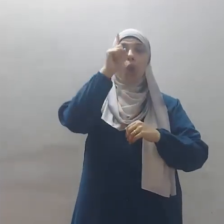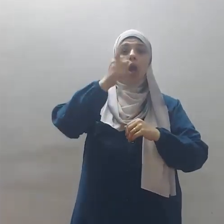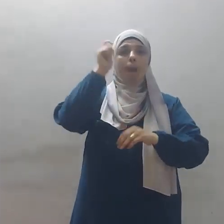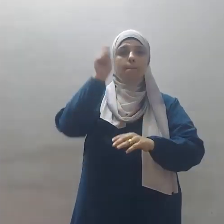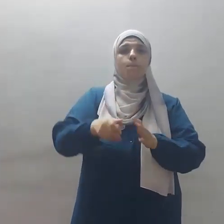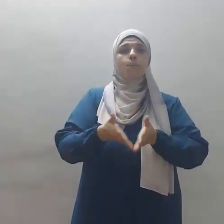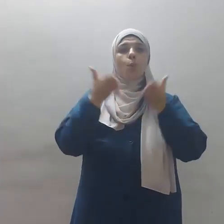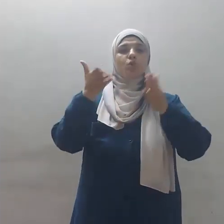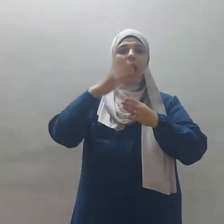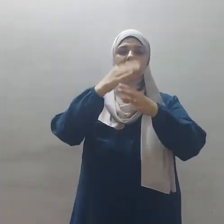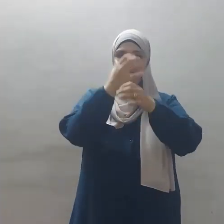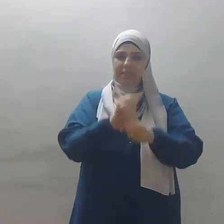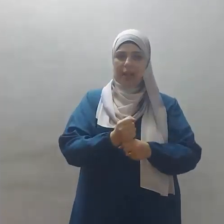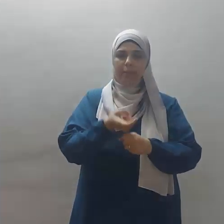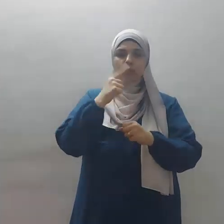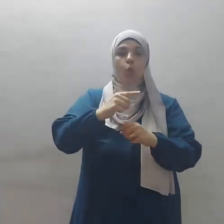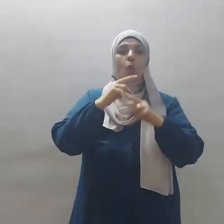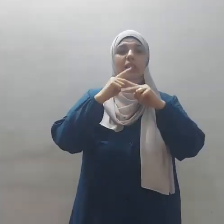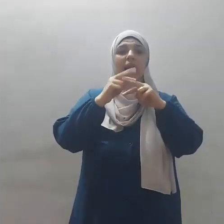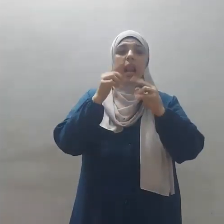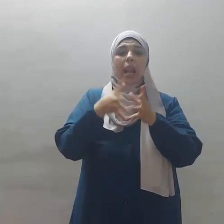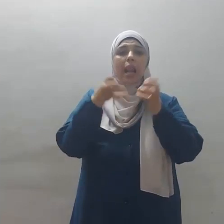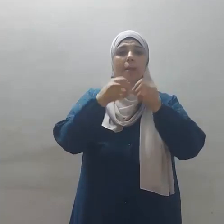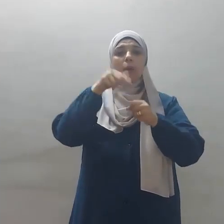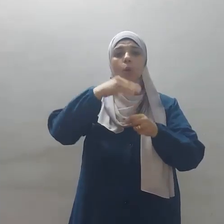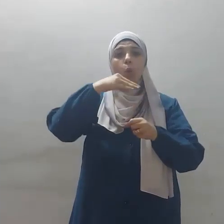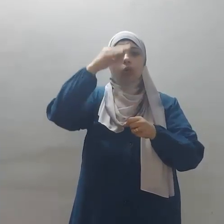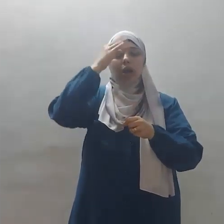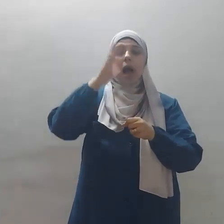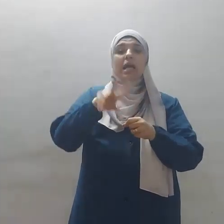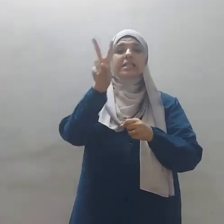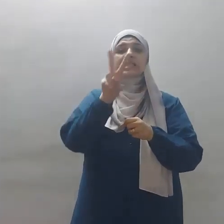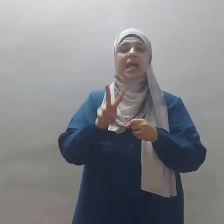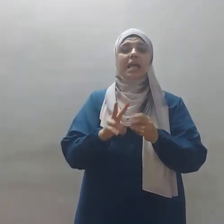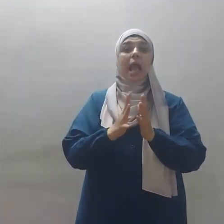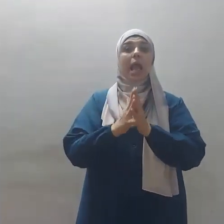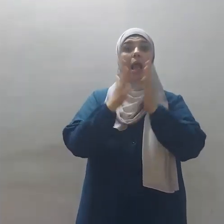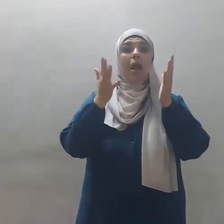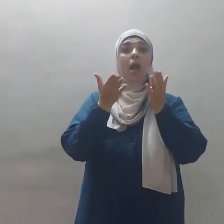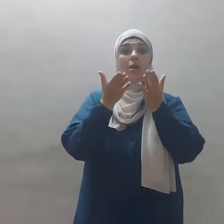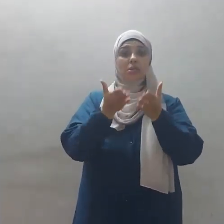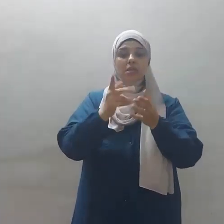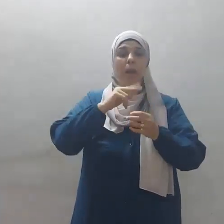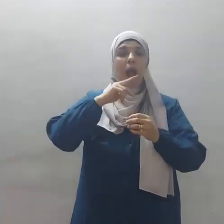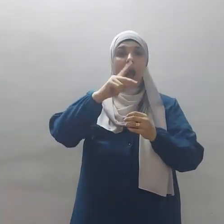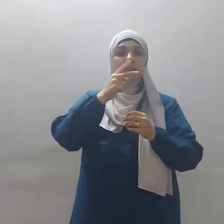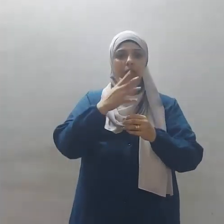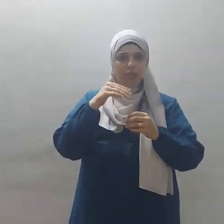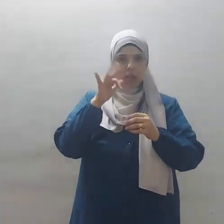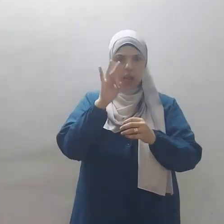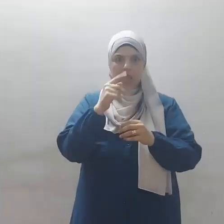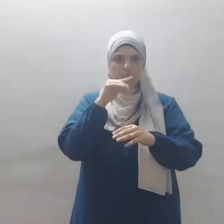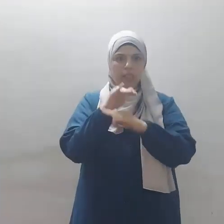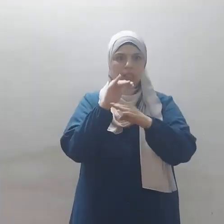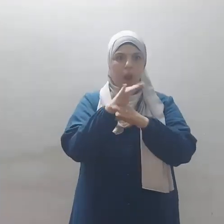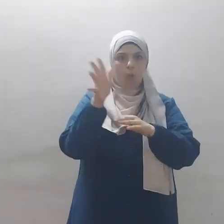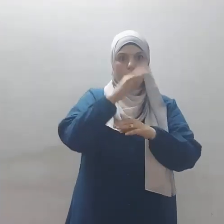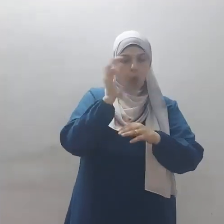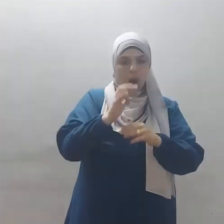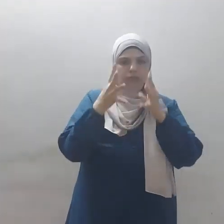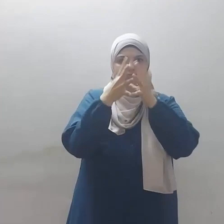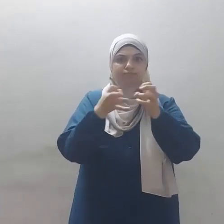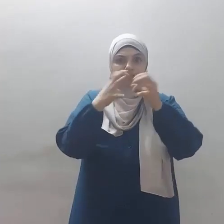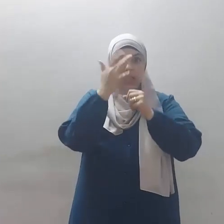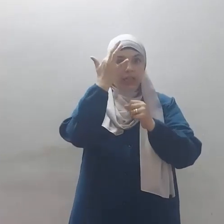السلام وقد تحدث القران الكريم عن سيناء العزيزه حديثا يدعو للتامل حديثا